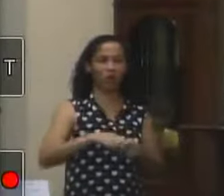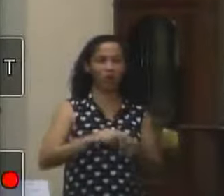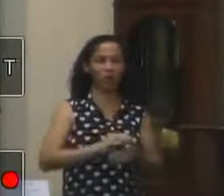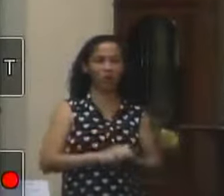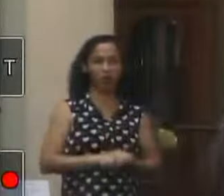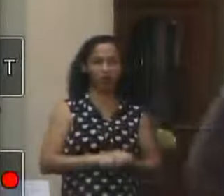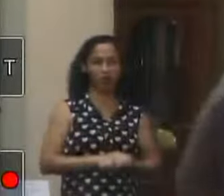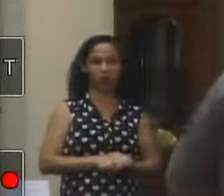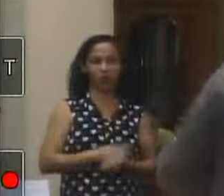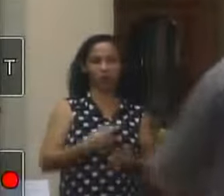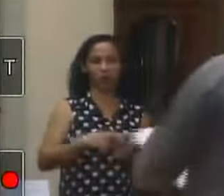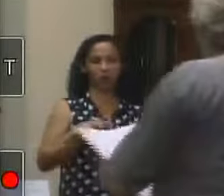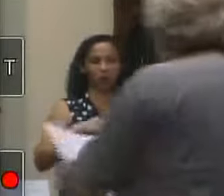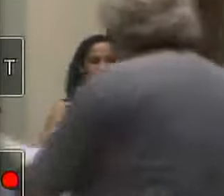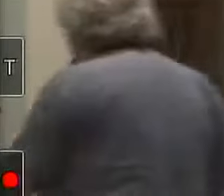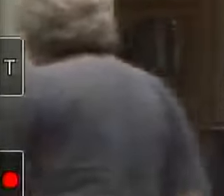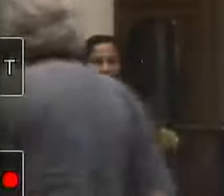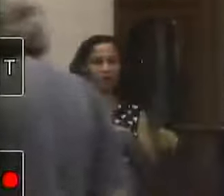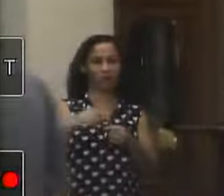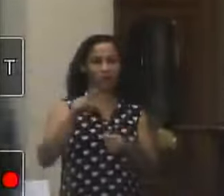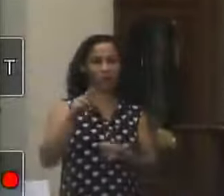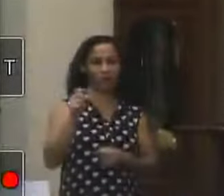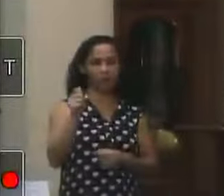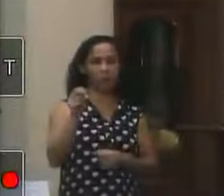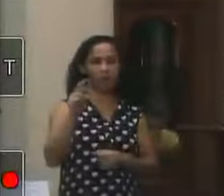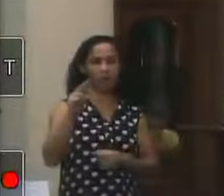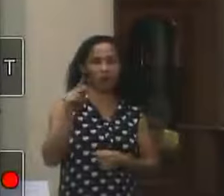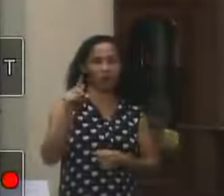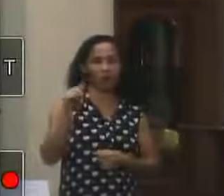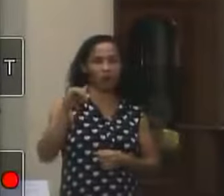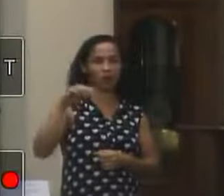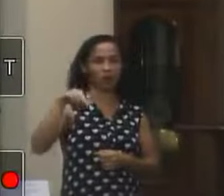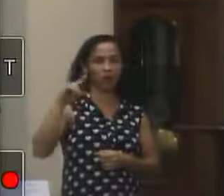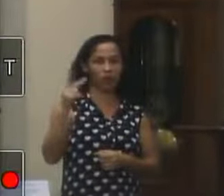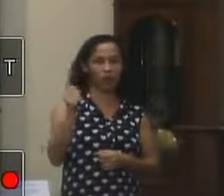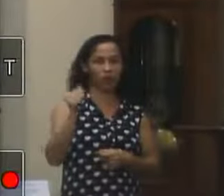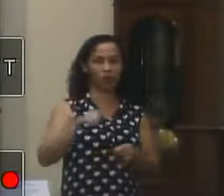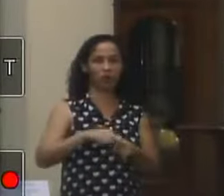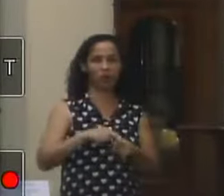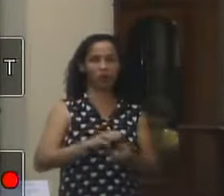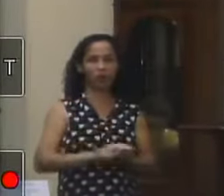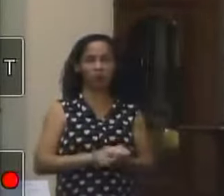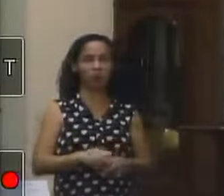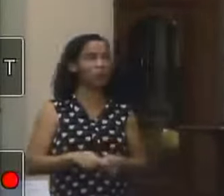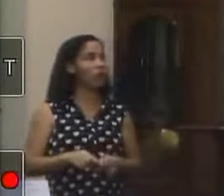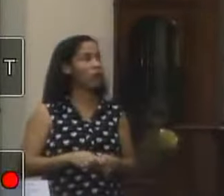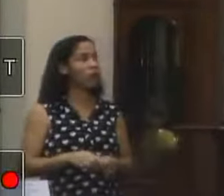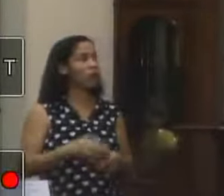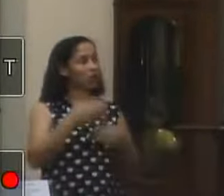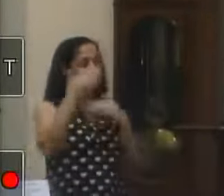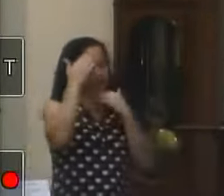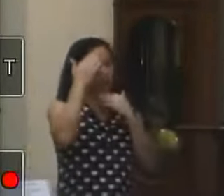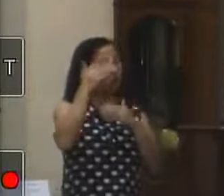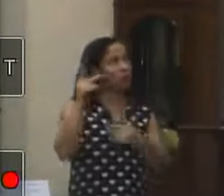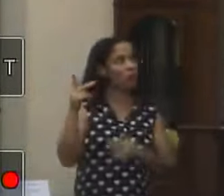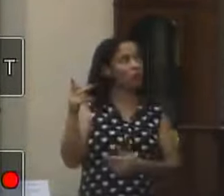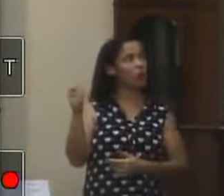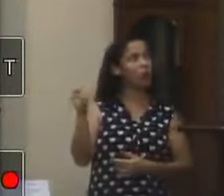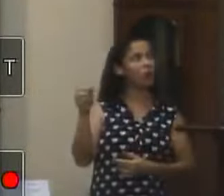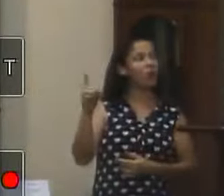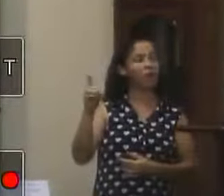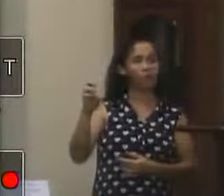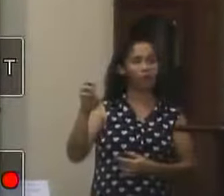operação, porque realmente a situação lá era muito calamitosa. Queria também agradecer o Padeiro, um parceiro